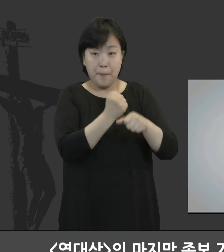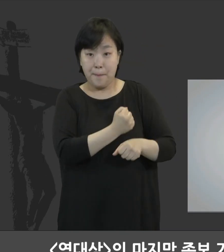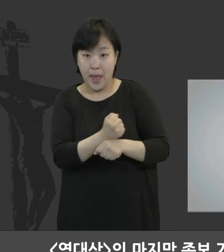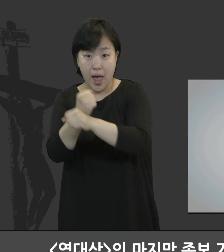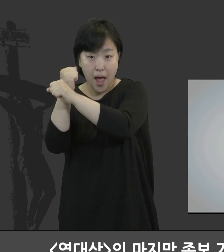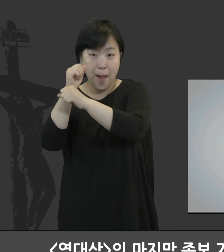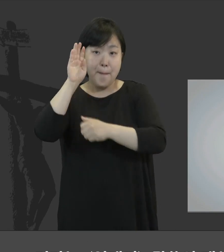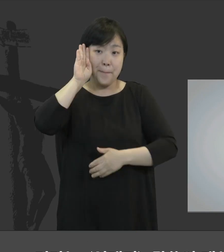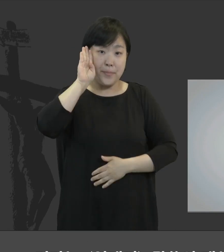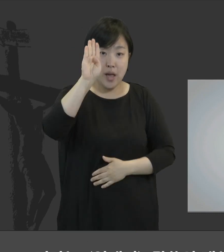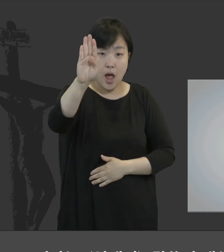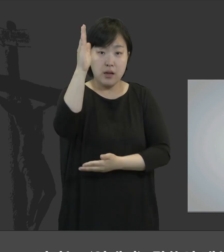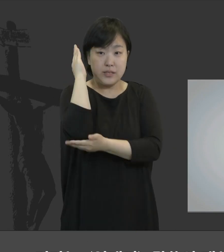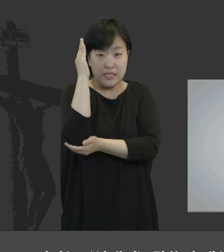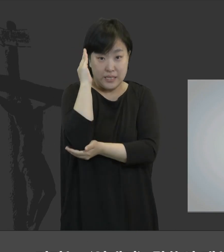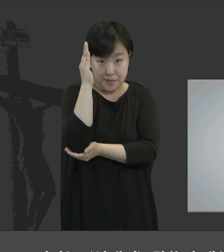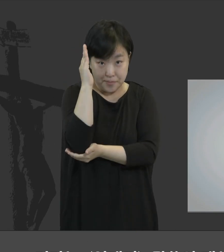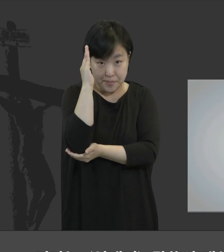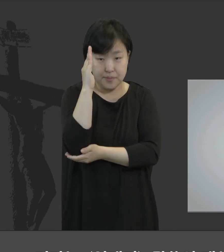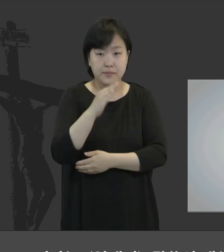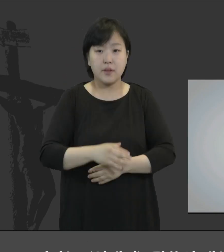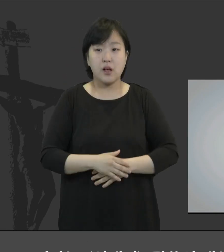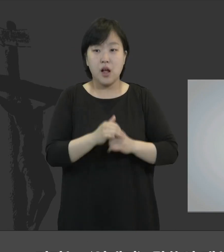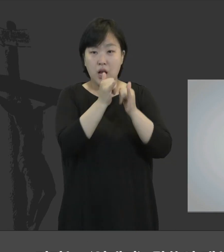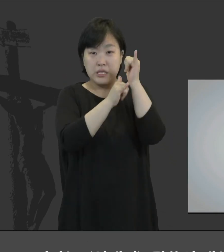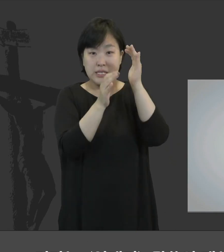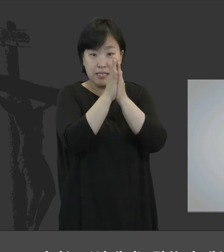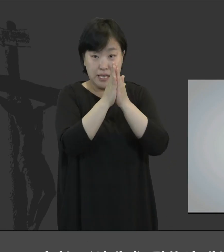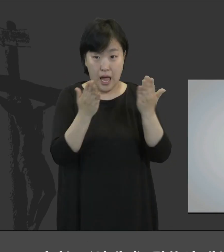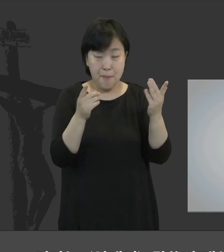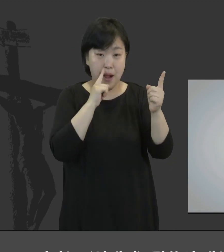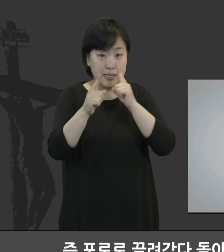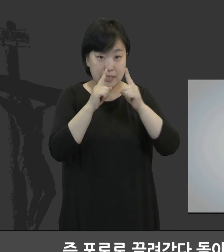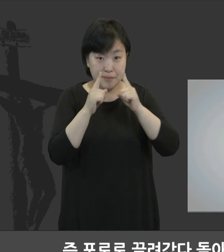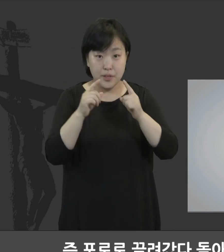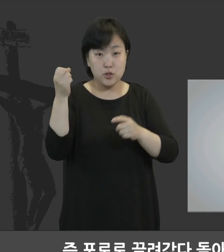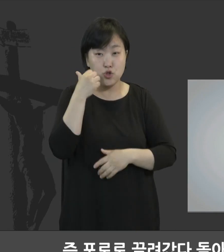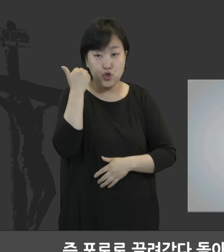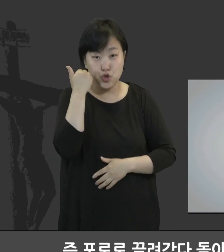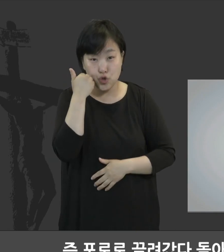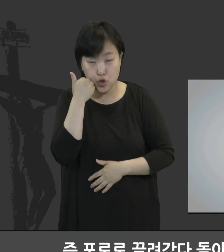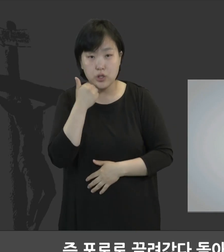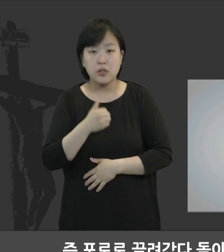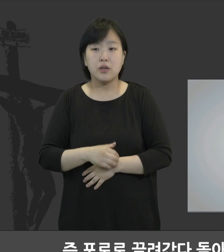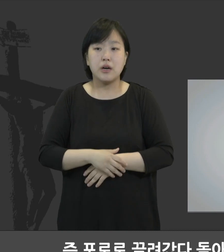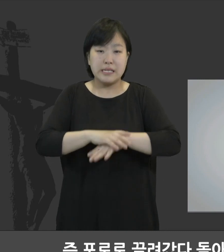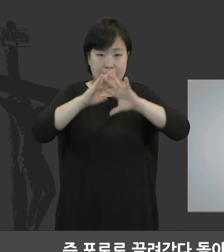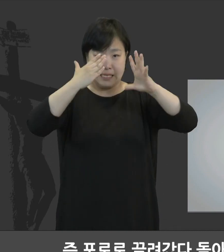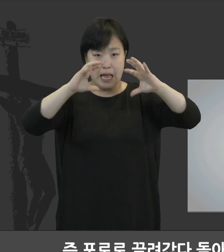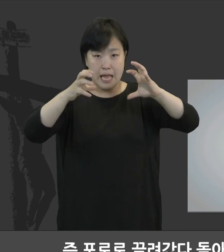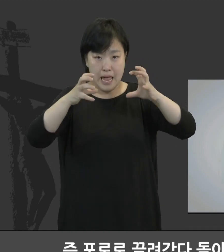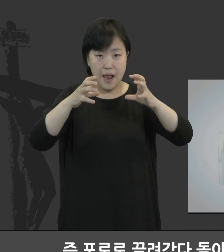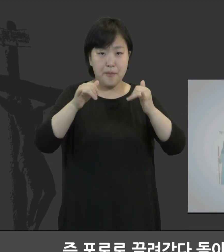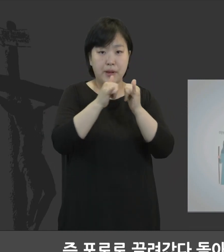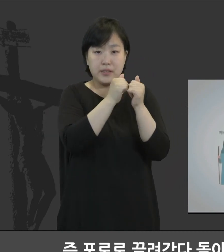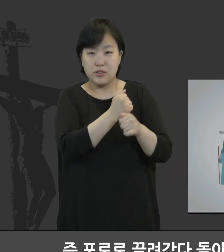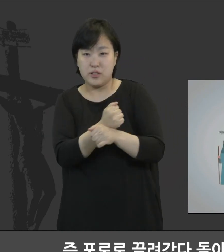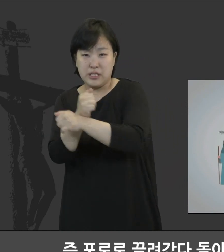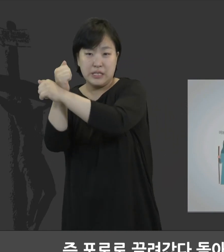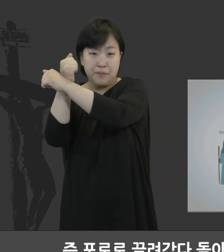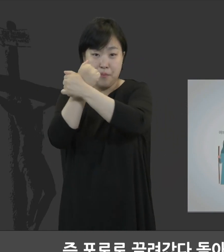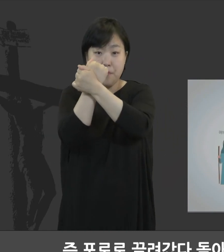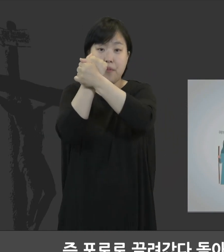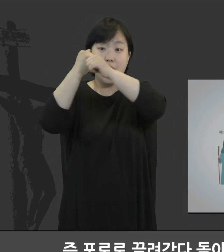다룹니다. 저자는 역대기 말씀의 대상이 되는 이들, 즉 포로로 끌려갔다 돌아온 자들을 이스라엘의